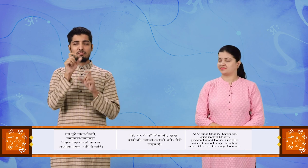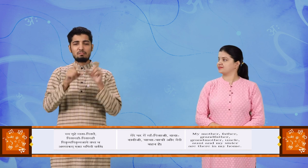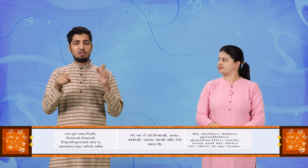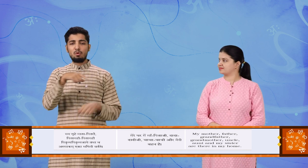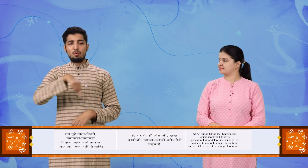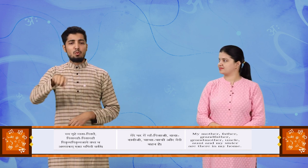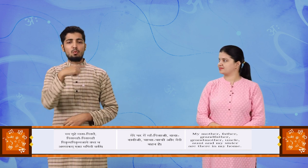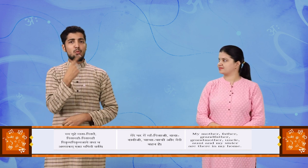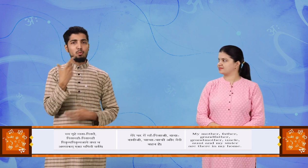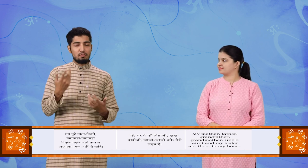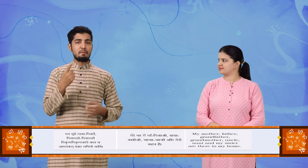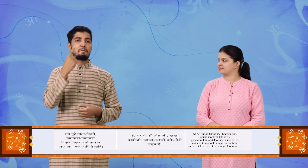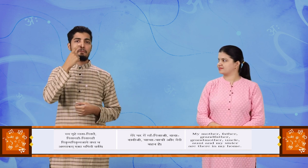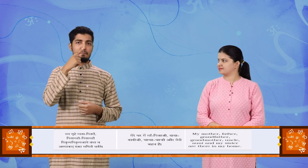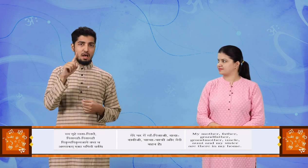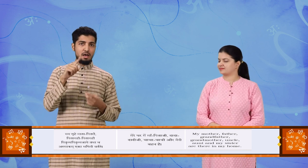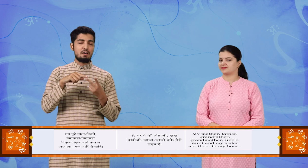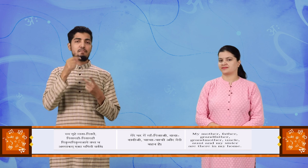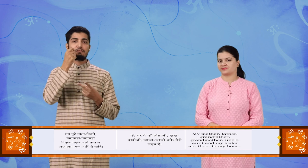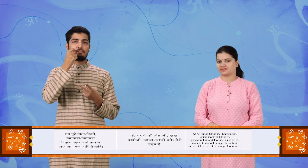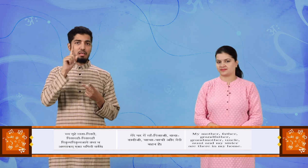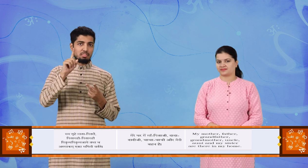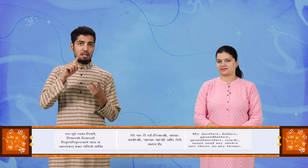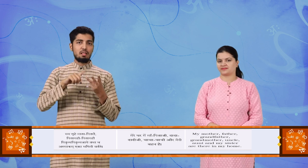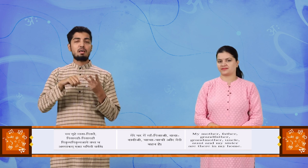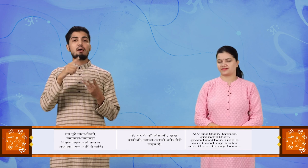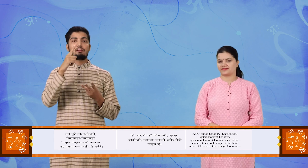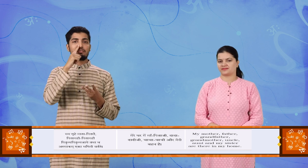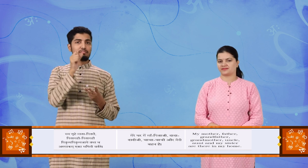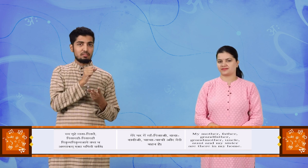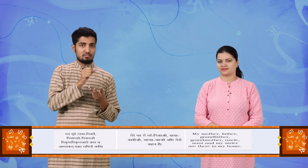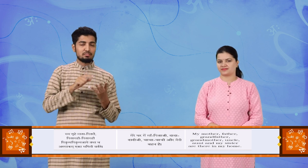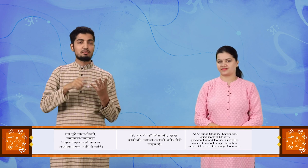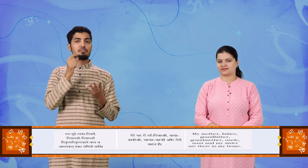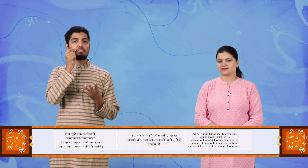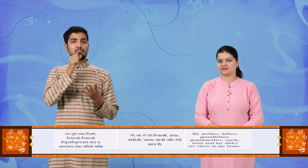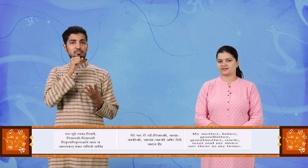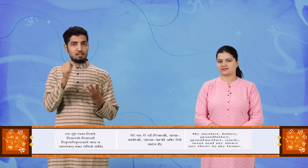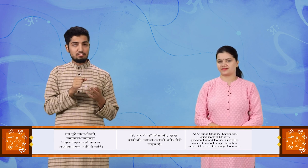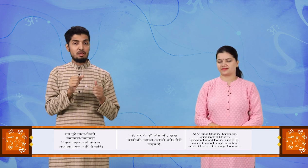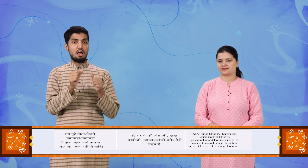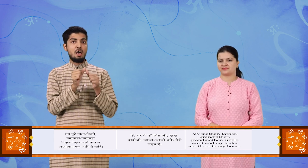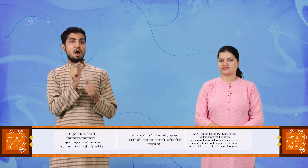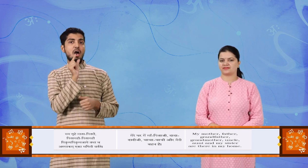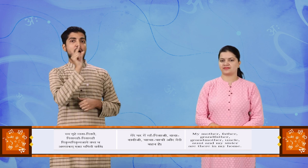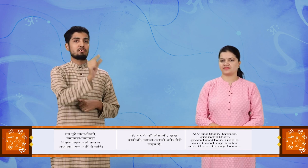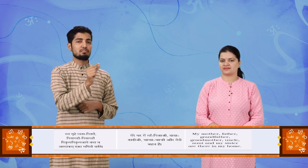पितृव्य पितृव्य जाइए तथा अस्माकं एक अभियुक्त आते हैं